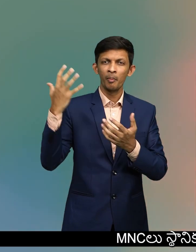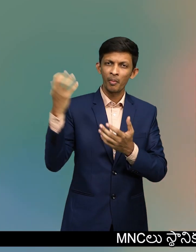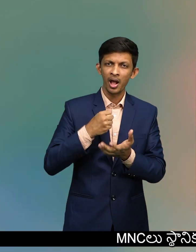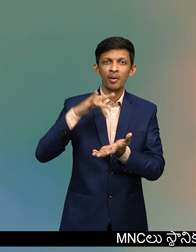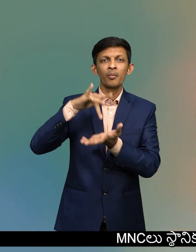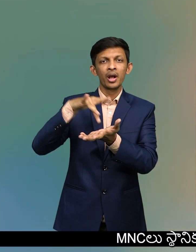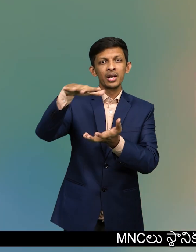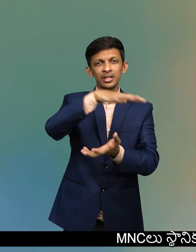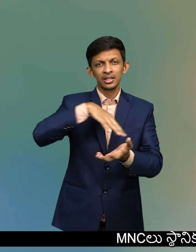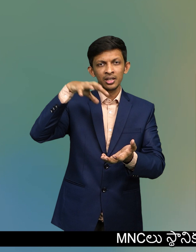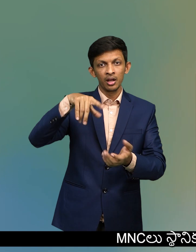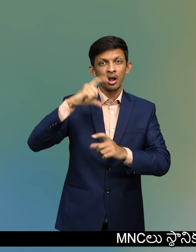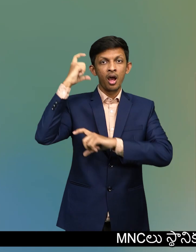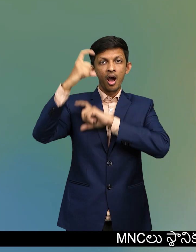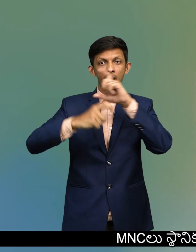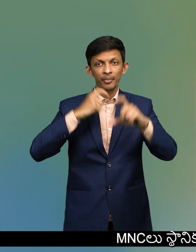స్థానిక కంపెనీలను కొనుగోలు చేసి